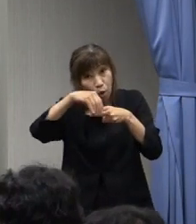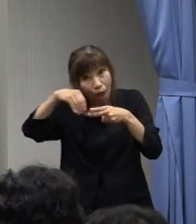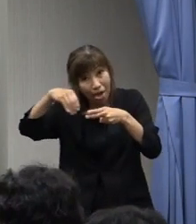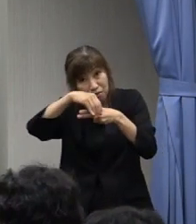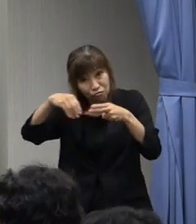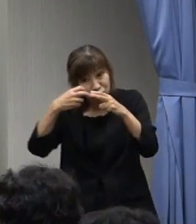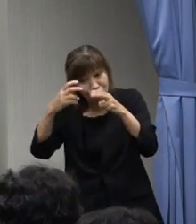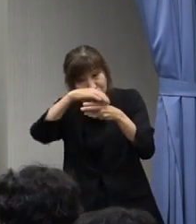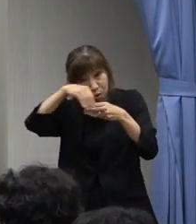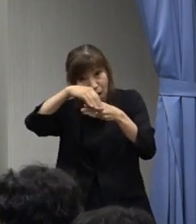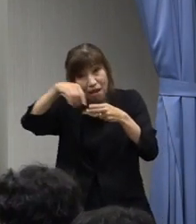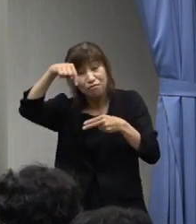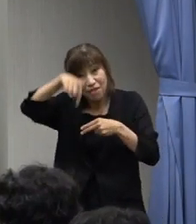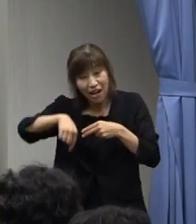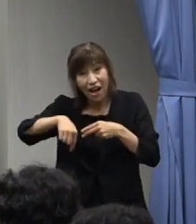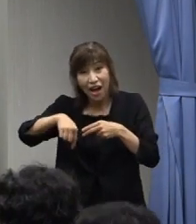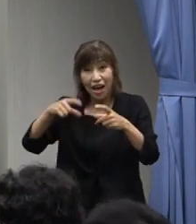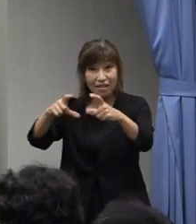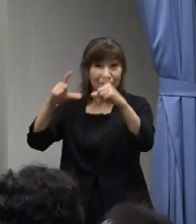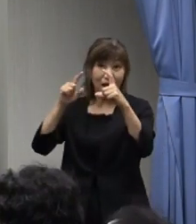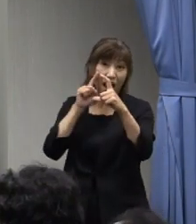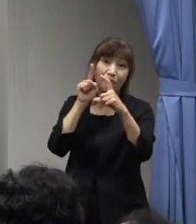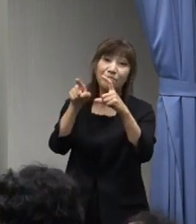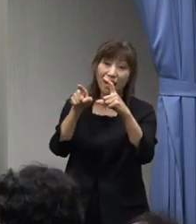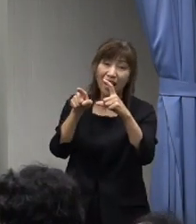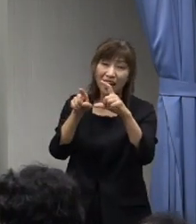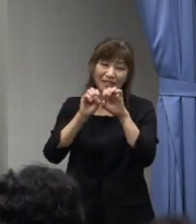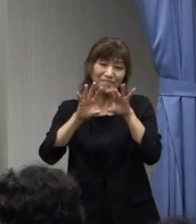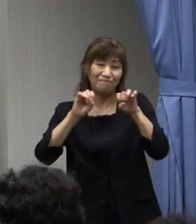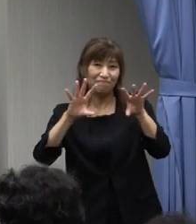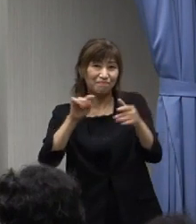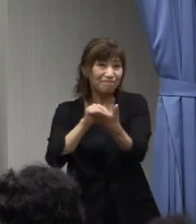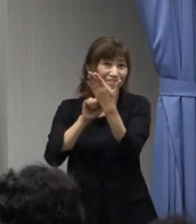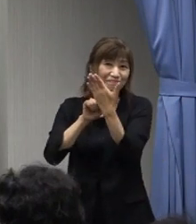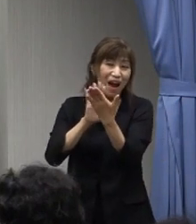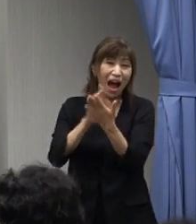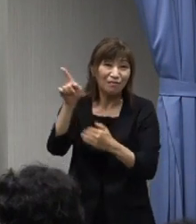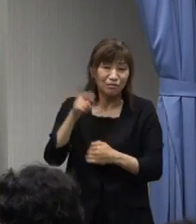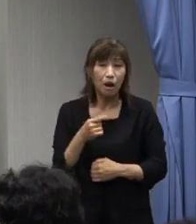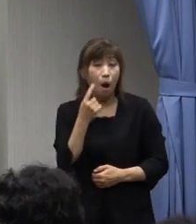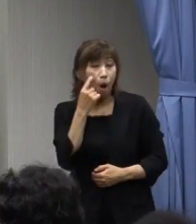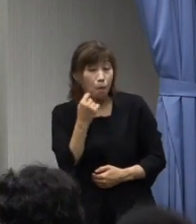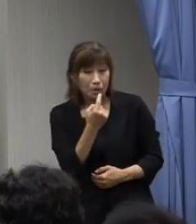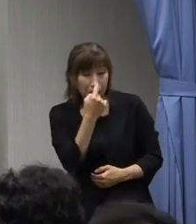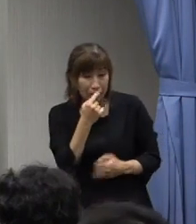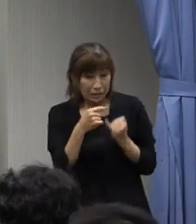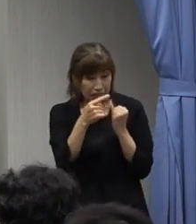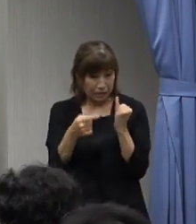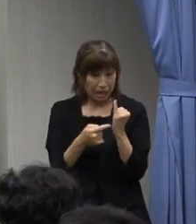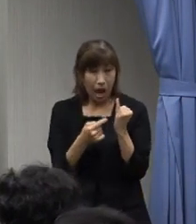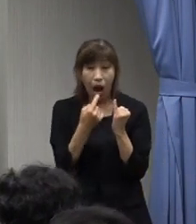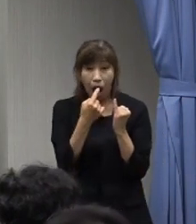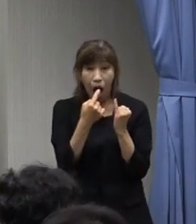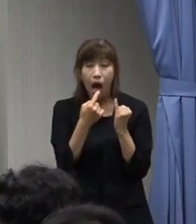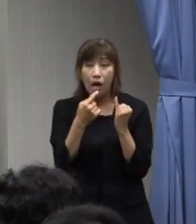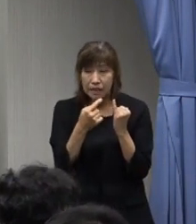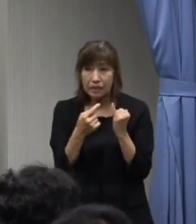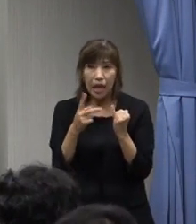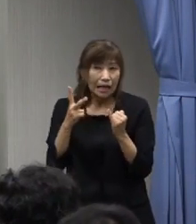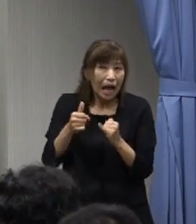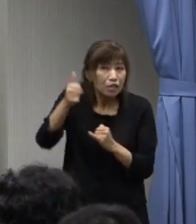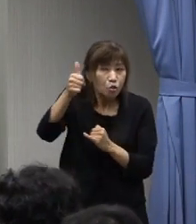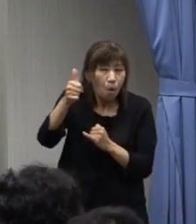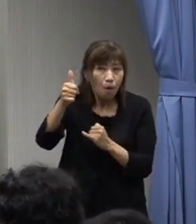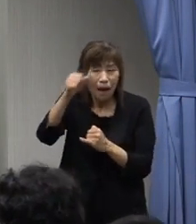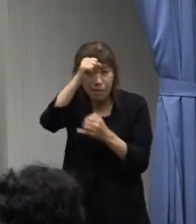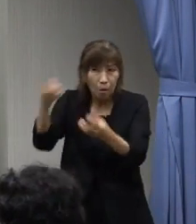ています。もし、この動画でありますけど、もし私に赤ちゃんができて、家長から風疹に感染したらという女